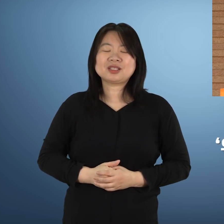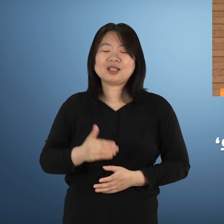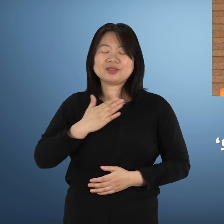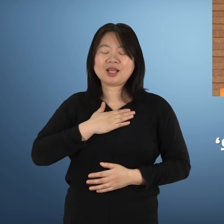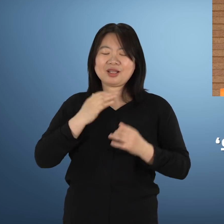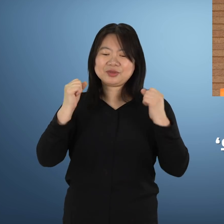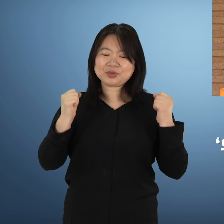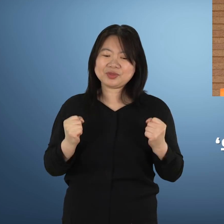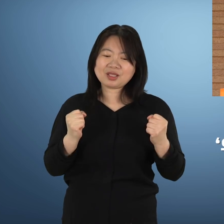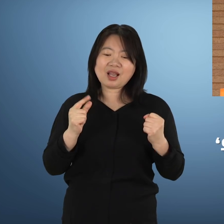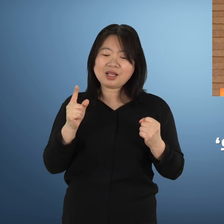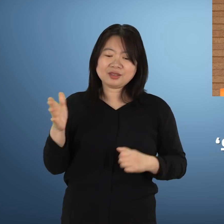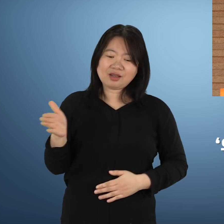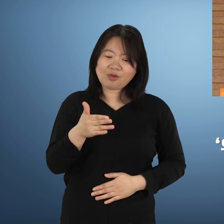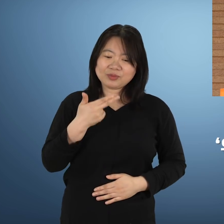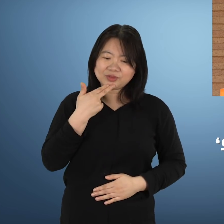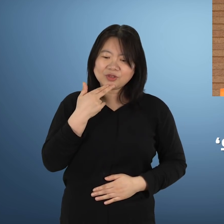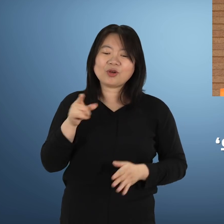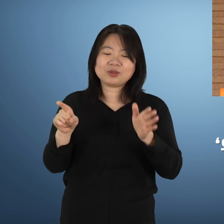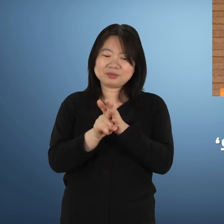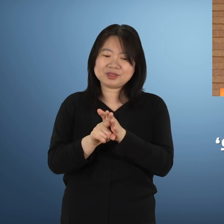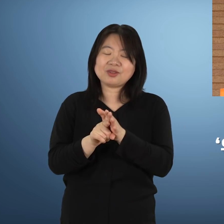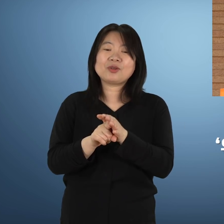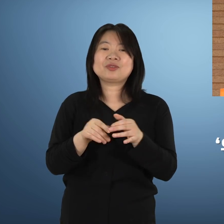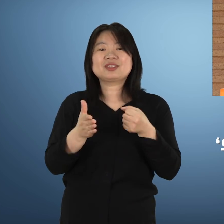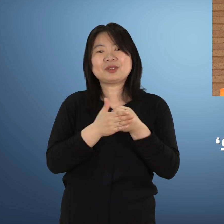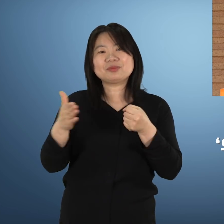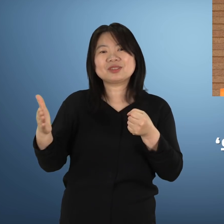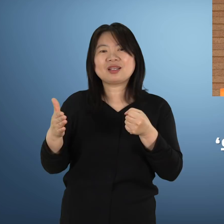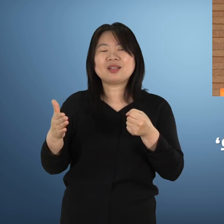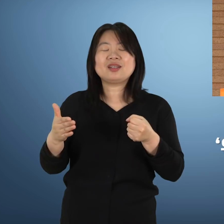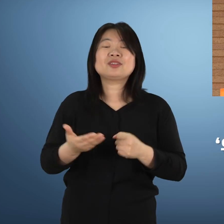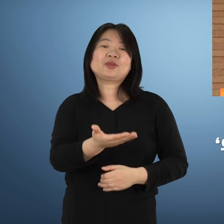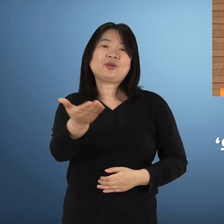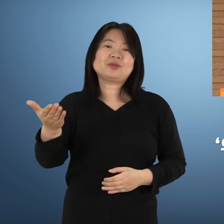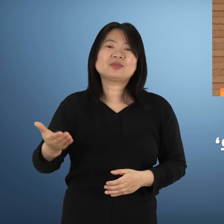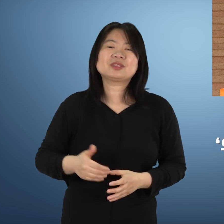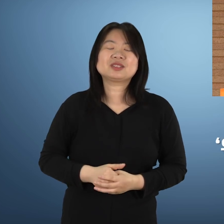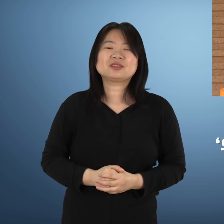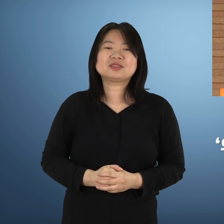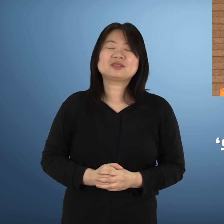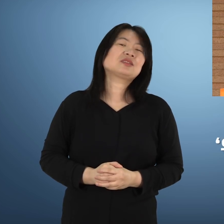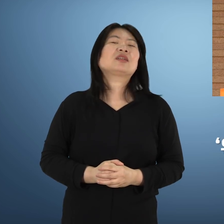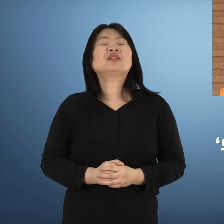내 존재가 아무것도 아님을 믿습니다. 여러분,